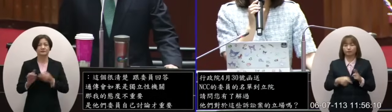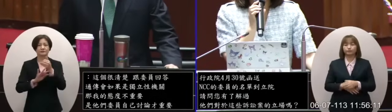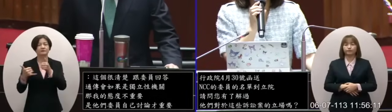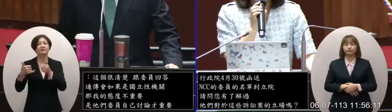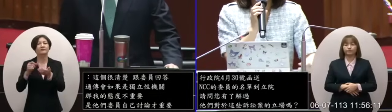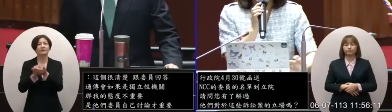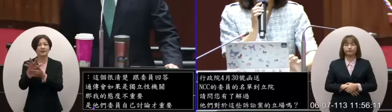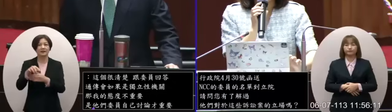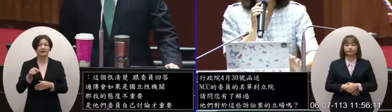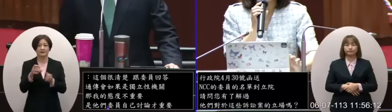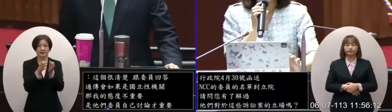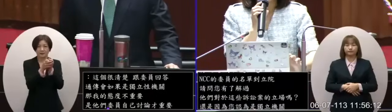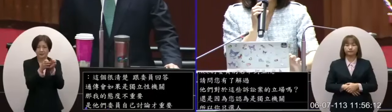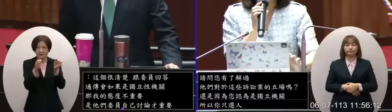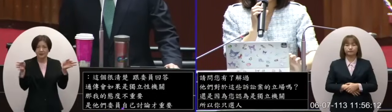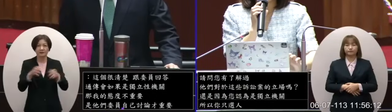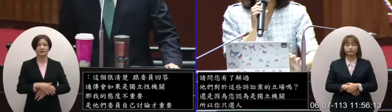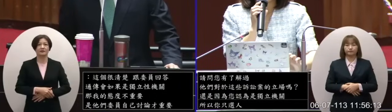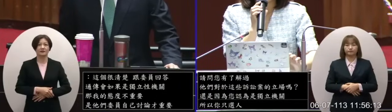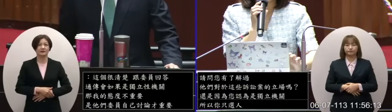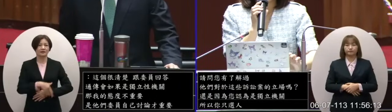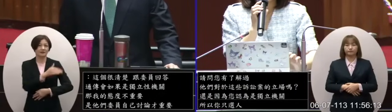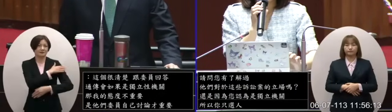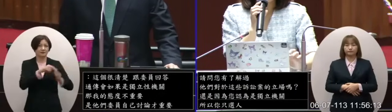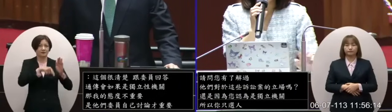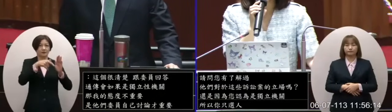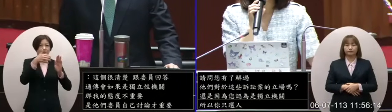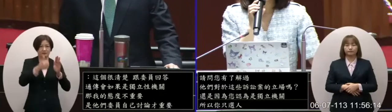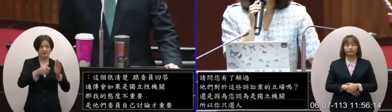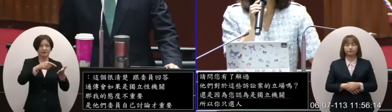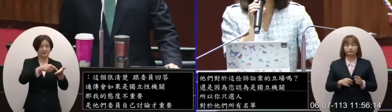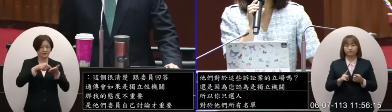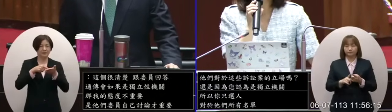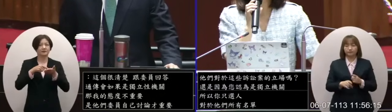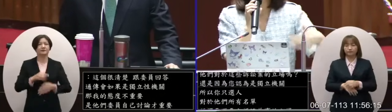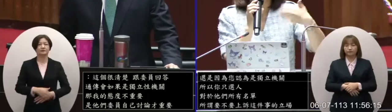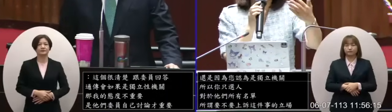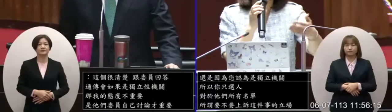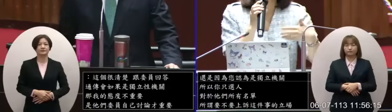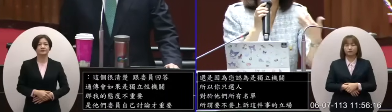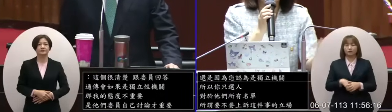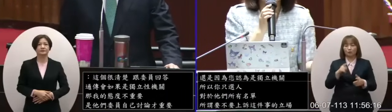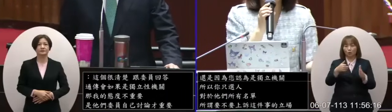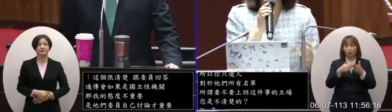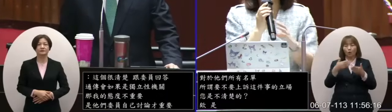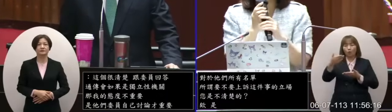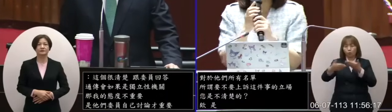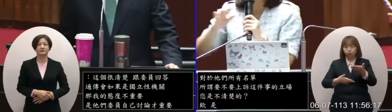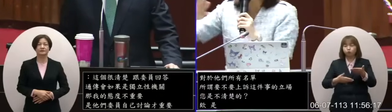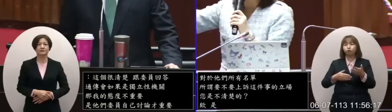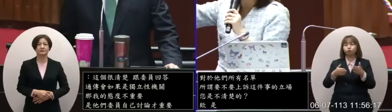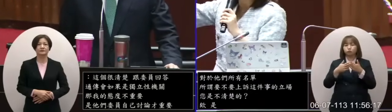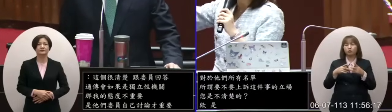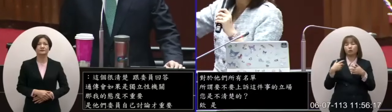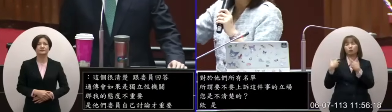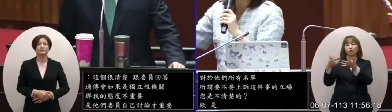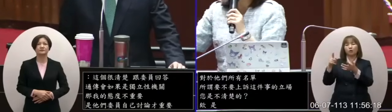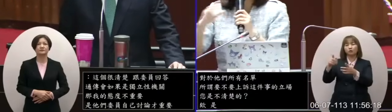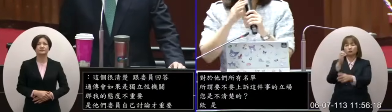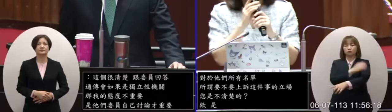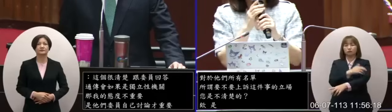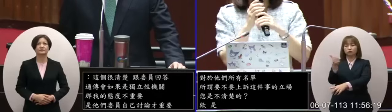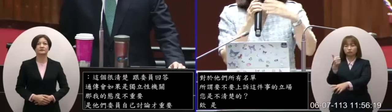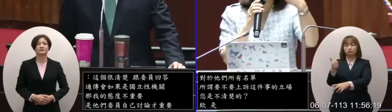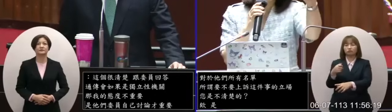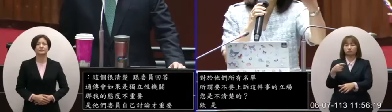委员报告，这个名单是陈建仁院长所送来 的。哎、欸，是。那您本因为您也要交接嘛，你不能说哦，那陈建仁